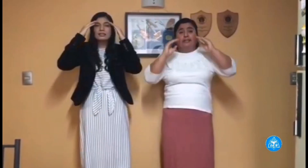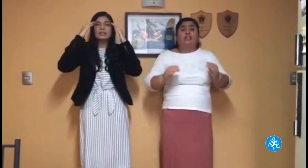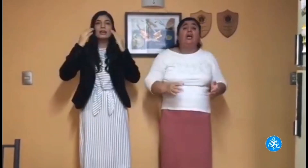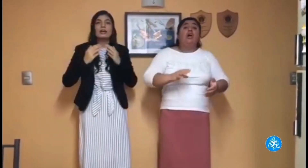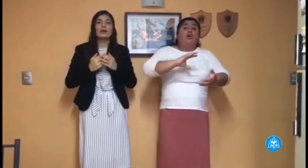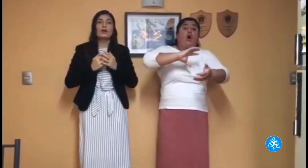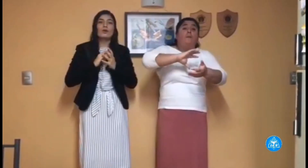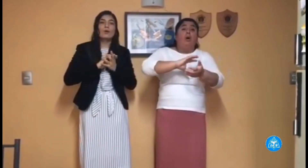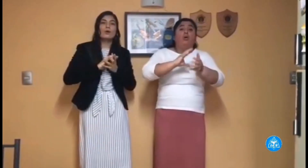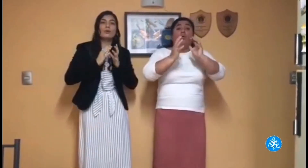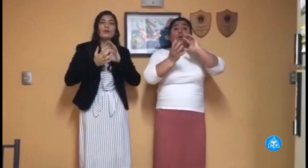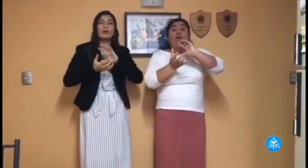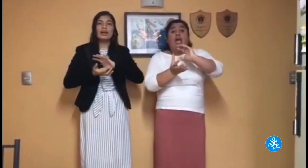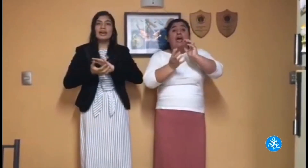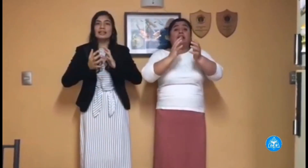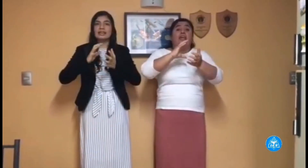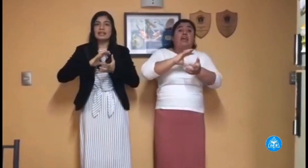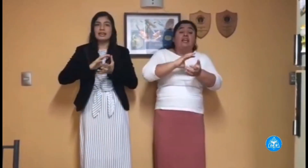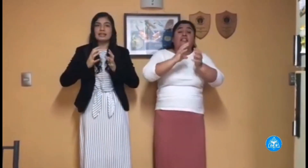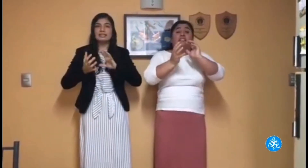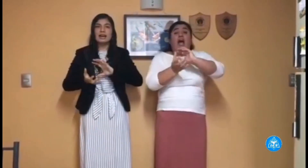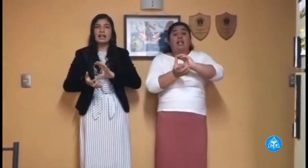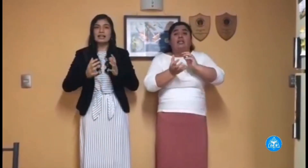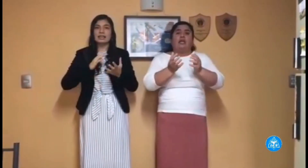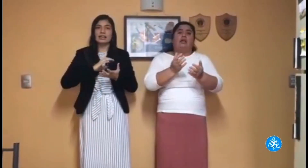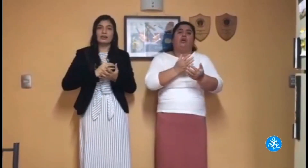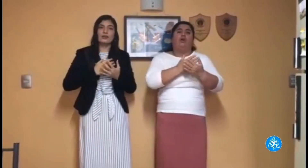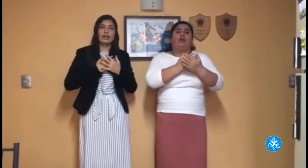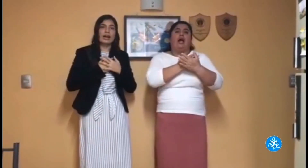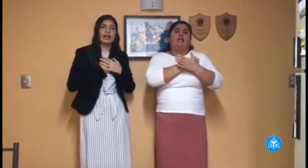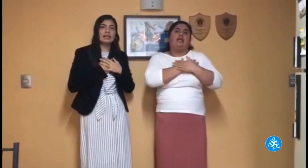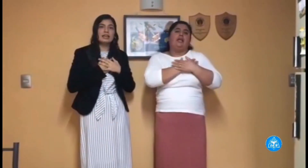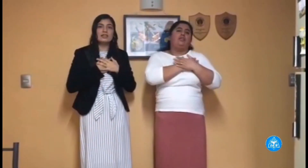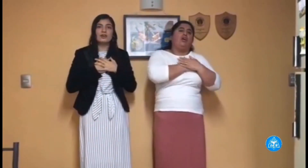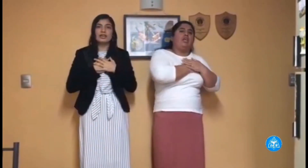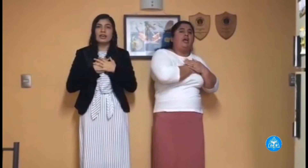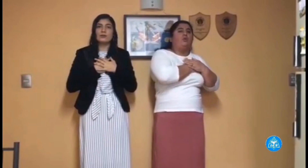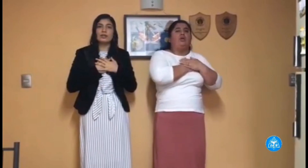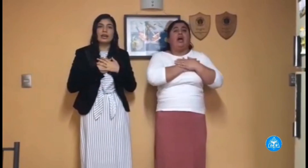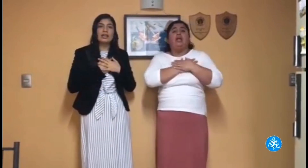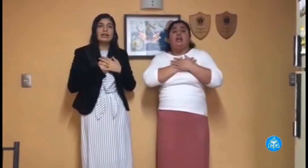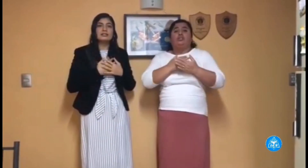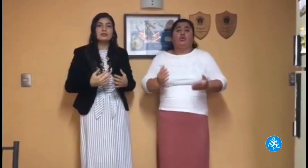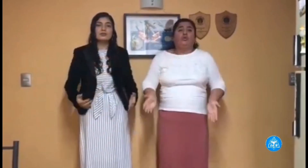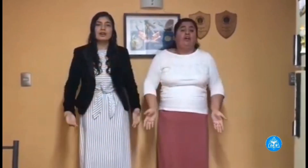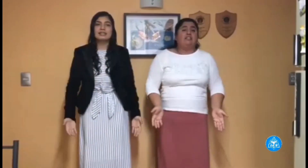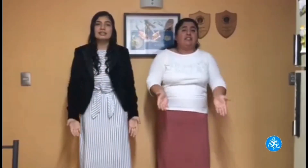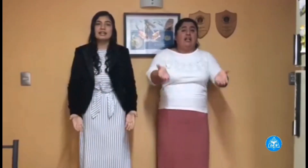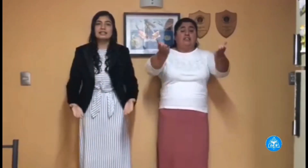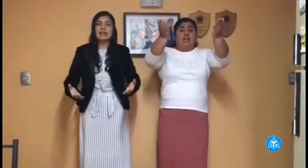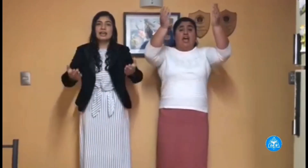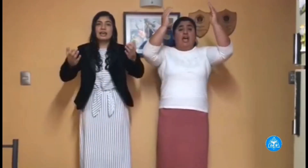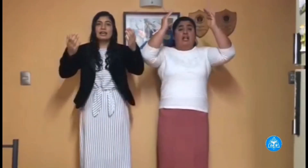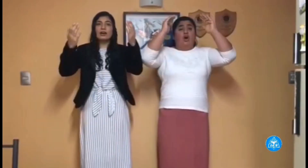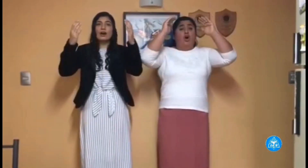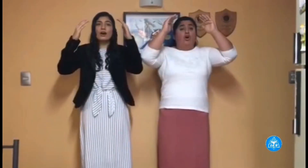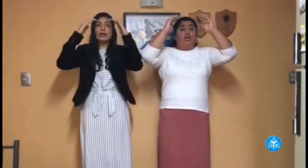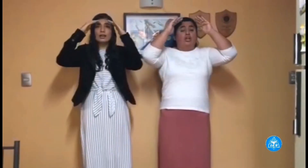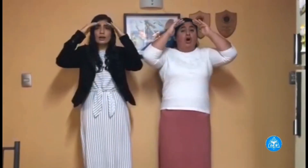verás, como un juguete de cristal que con cariño hay que cuidar. Sube hasta el cielo y lo